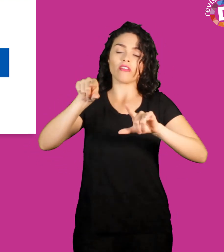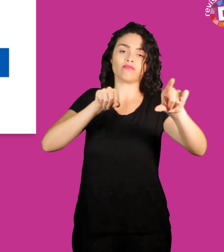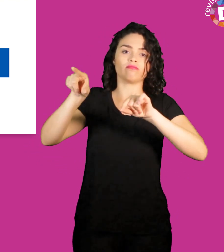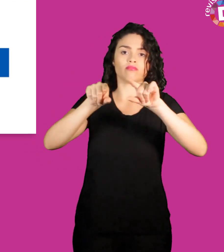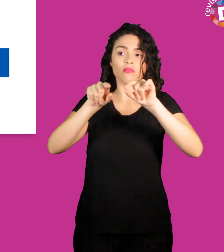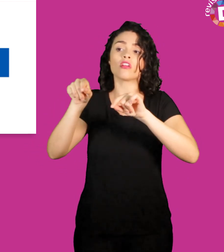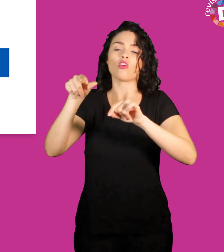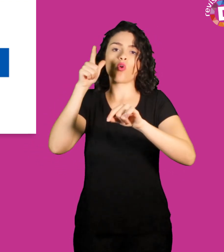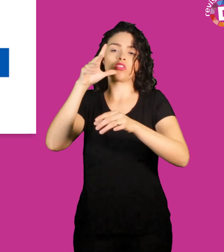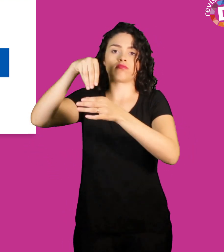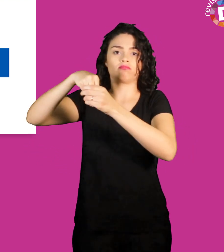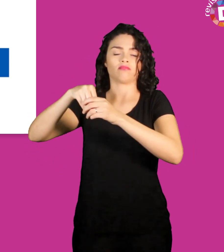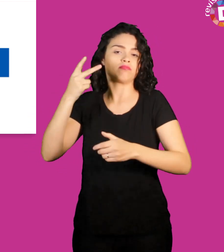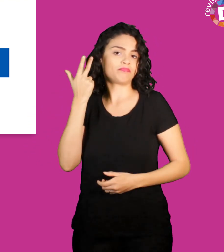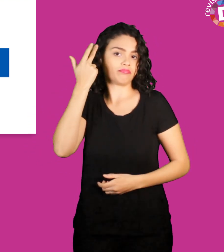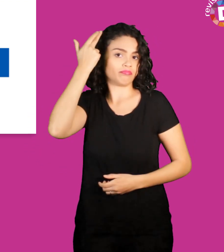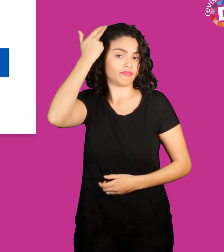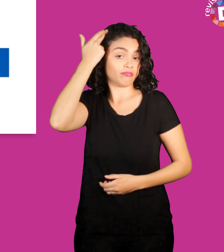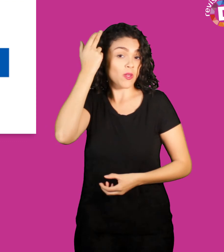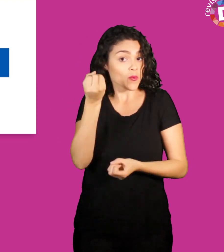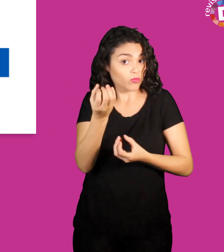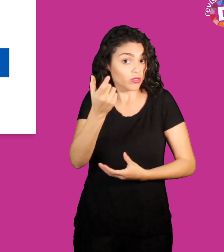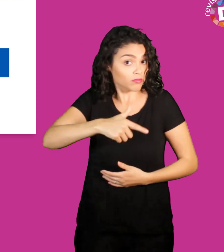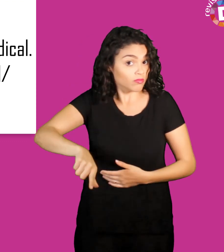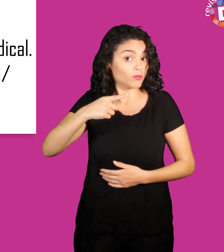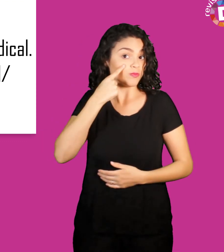para realizá lo para mais informações acesse